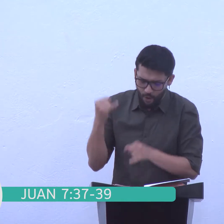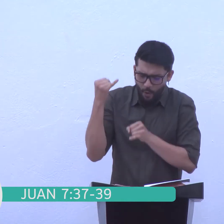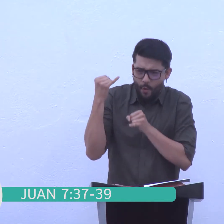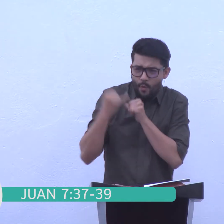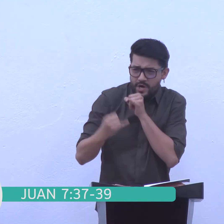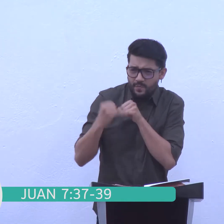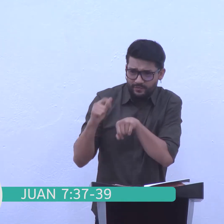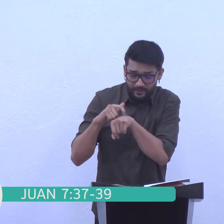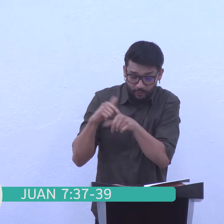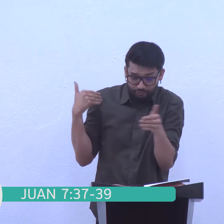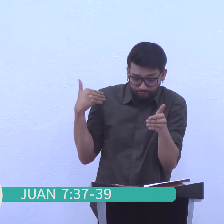Y dice así: